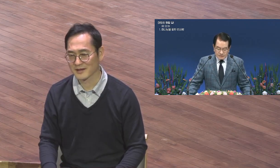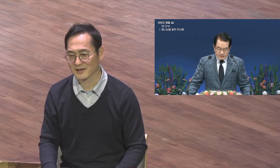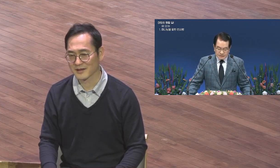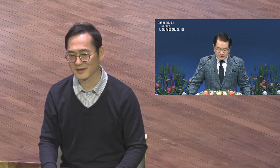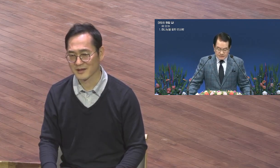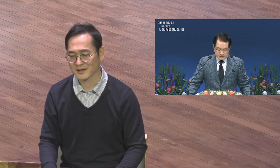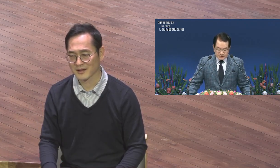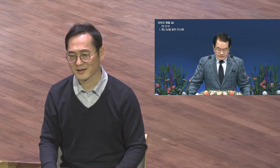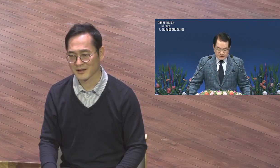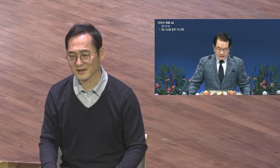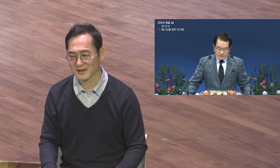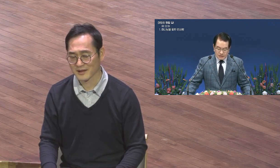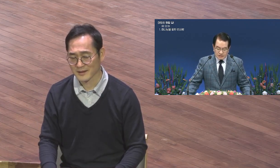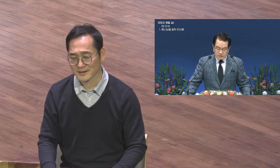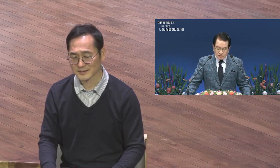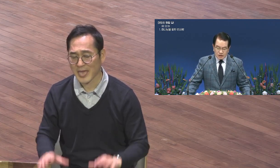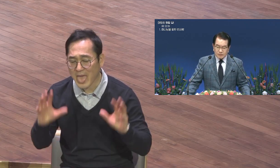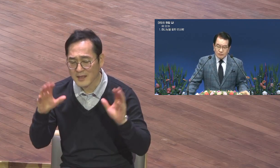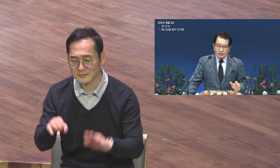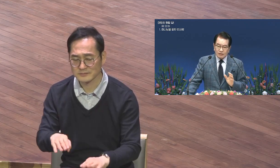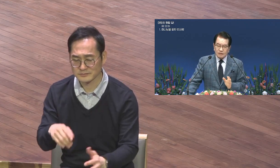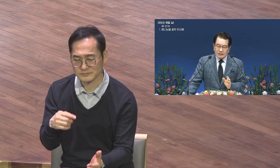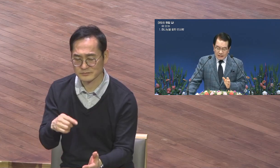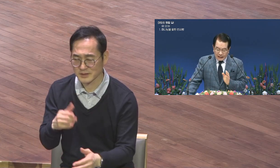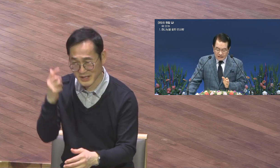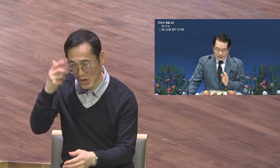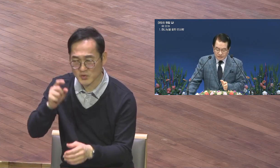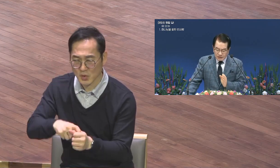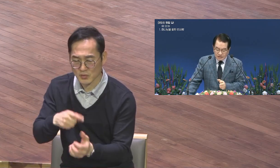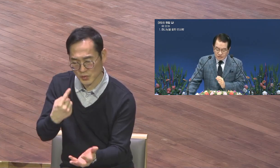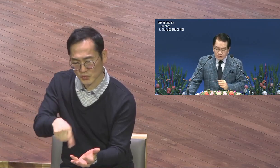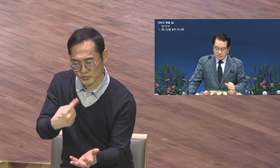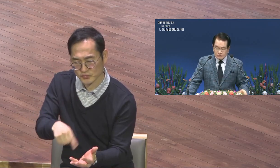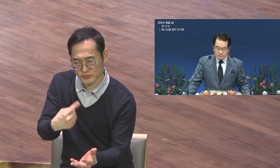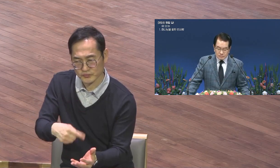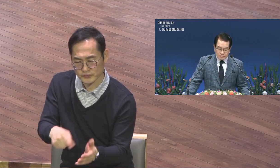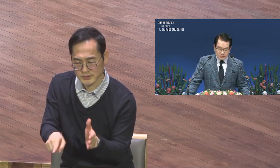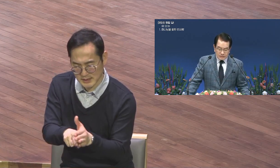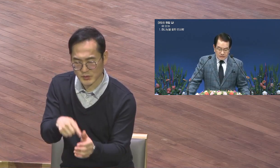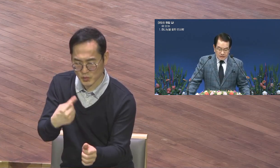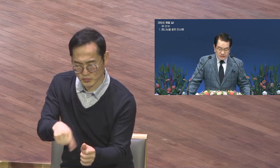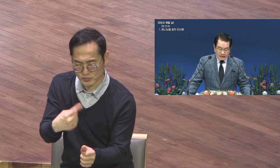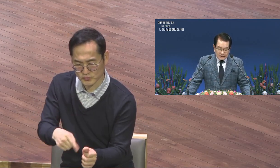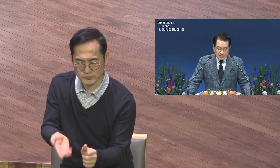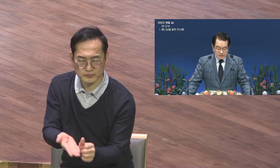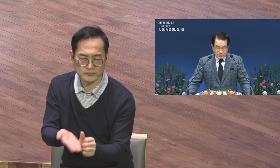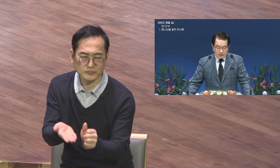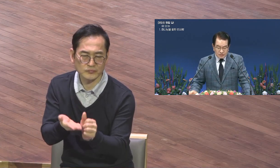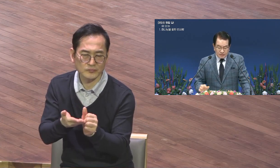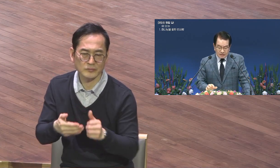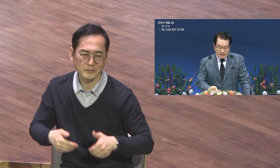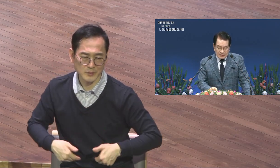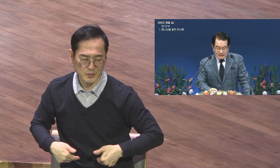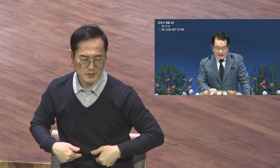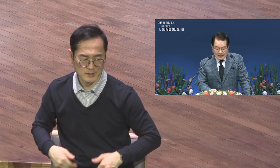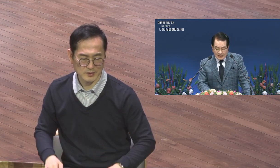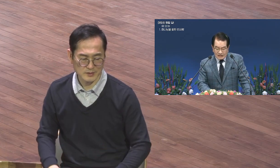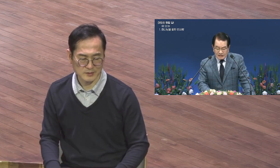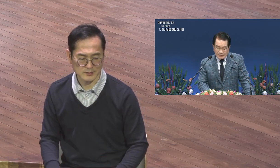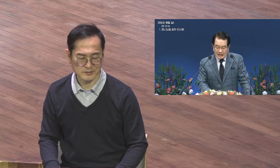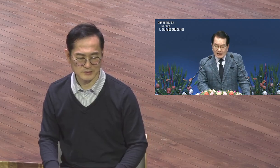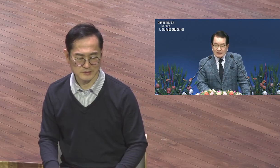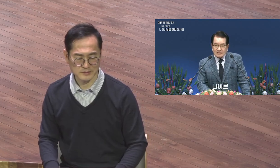아이 때부터 여러분 영적으로 이 본문 내용 아이 때부터 영적으로 여기서 아이는요 히브리 말로